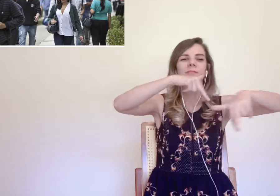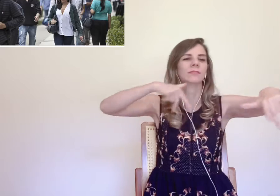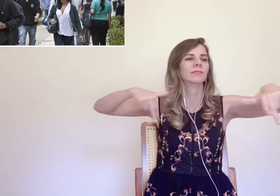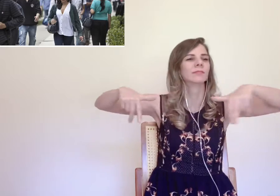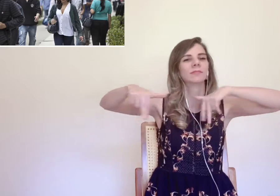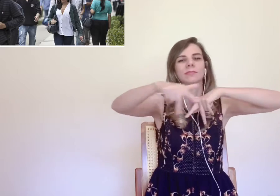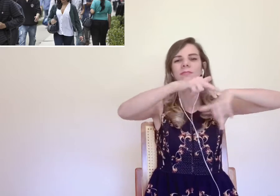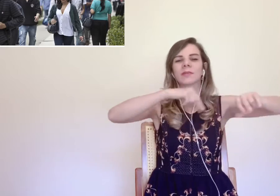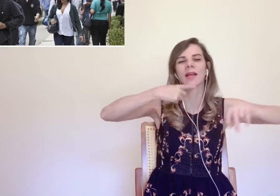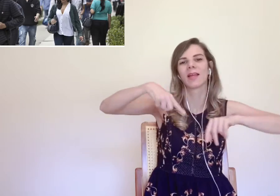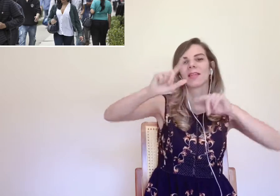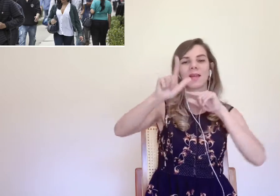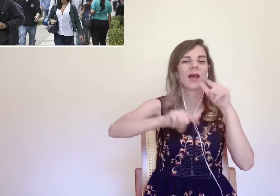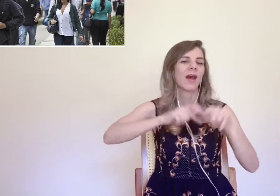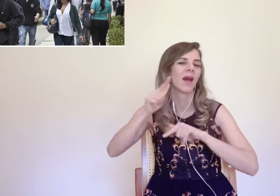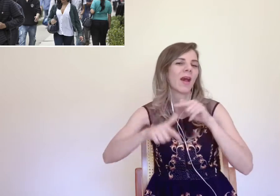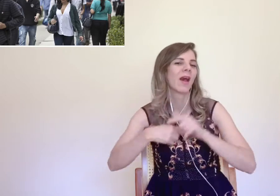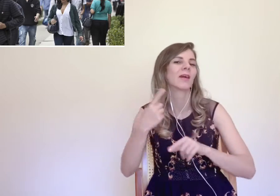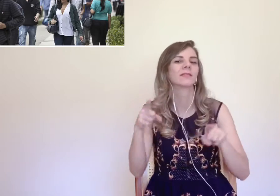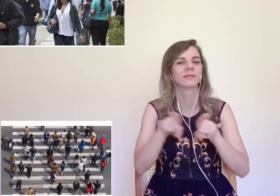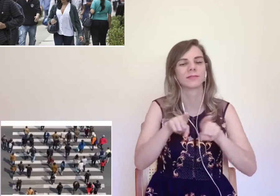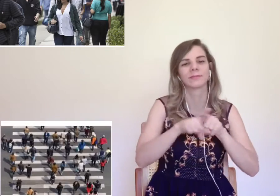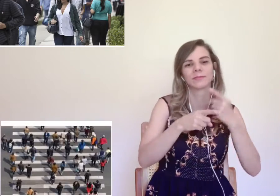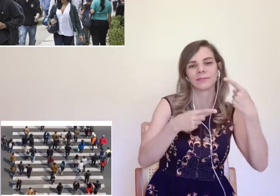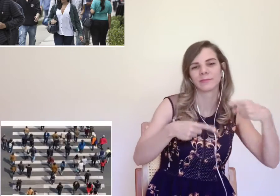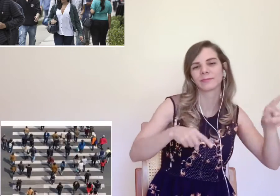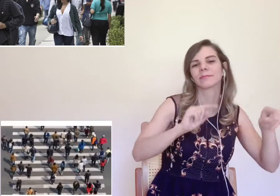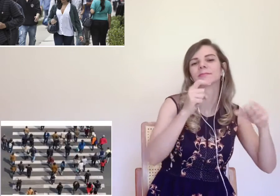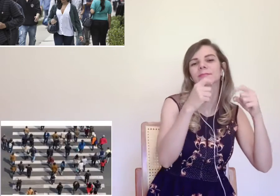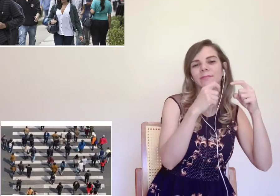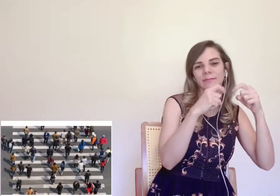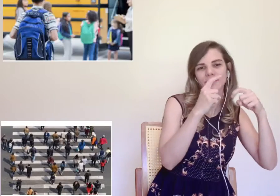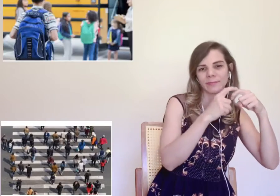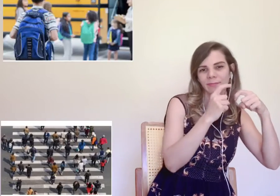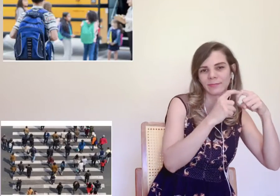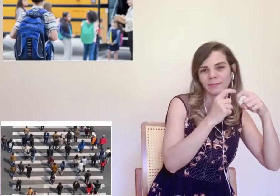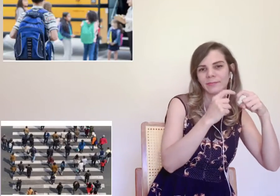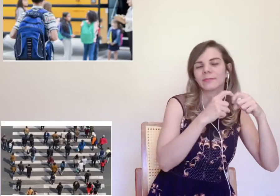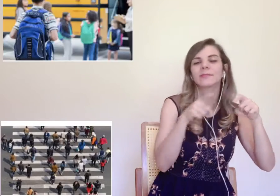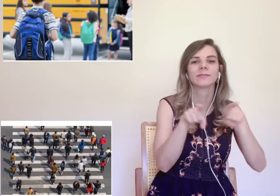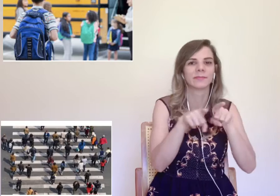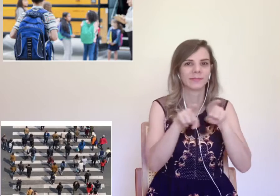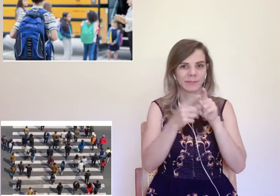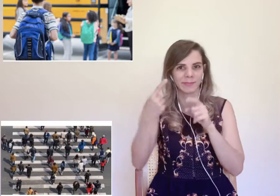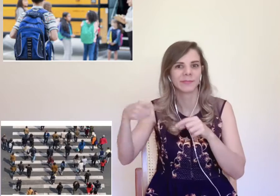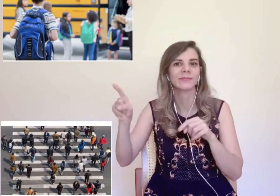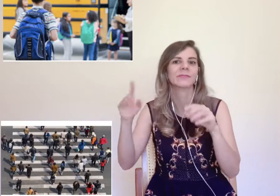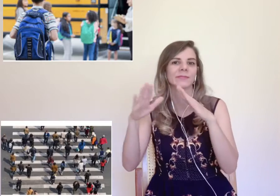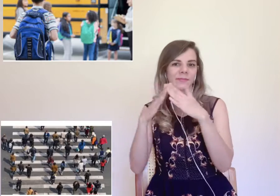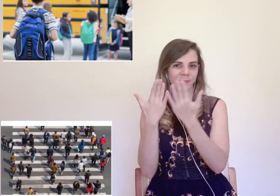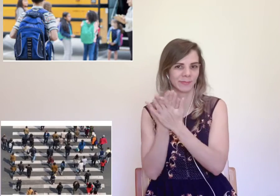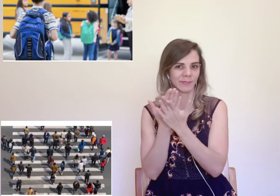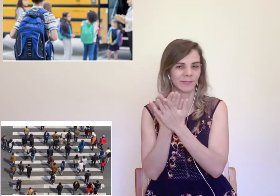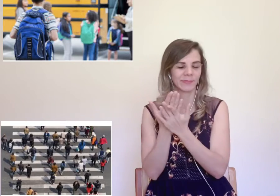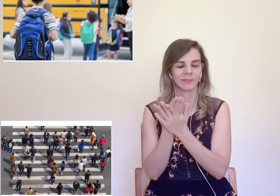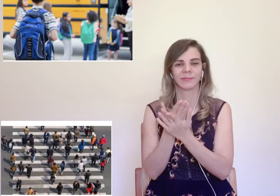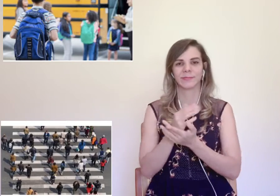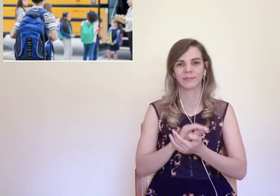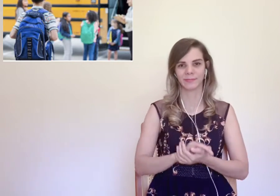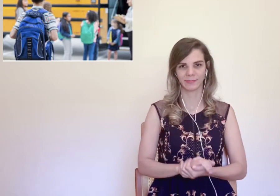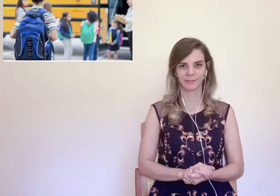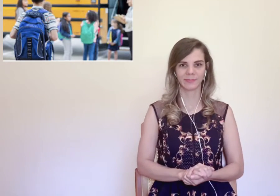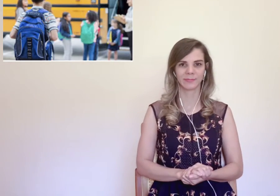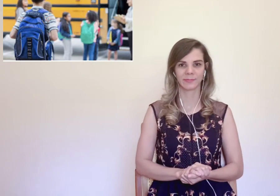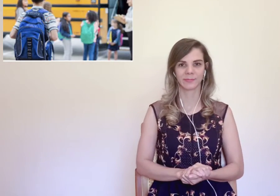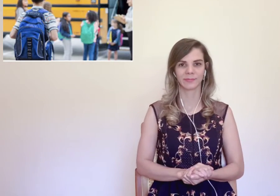cidades grandes, e as pessoas se deslocam entre elas para trabalhar, ir ao